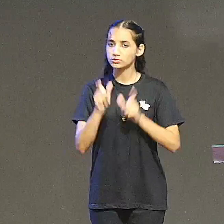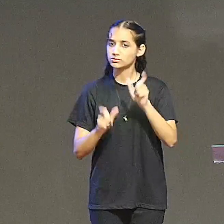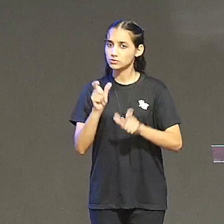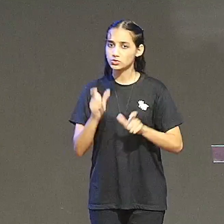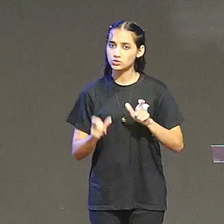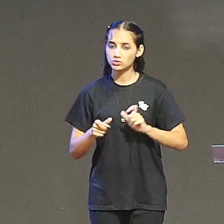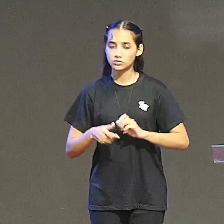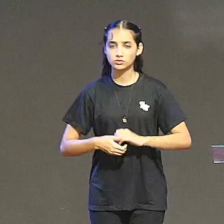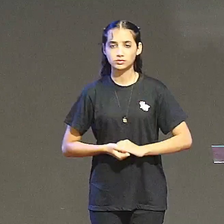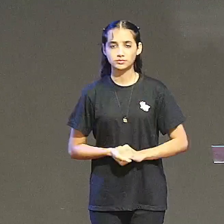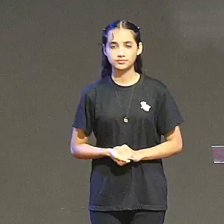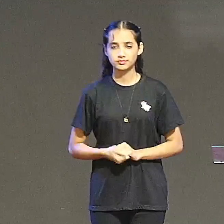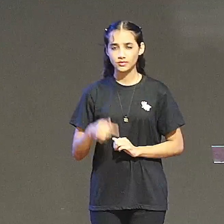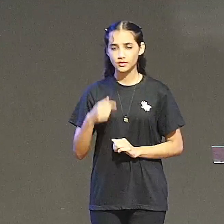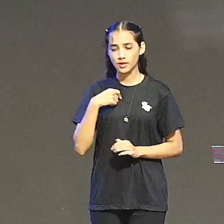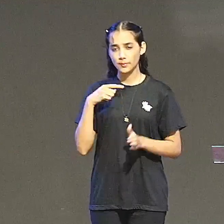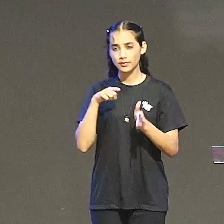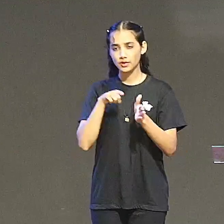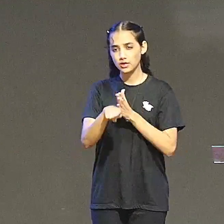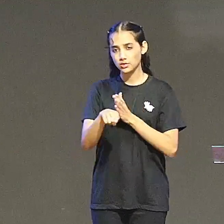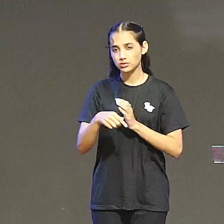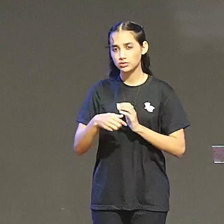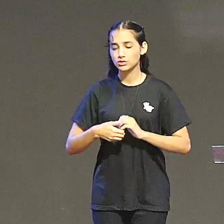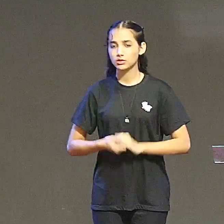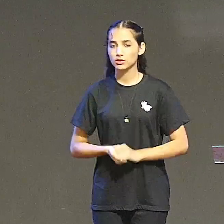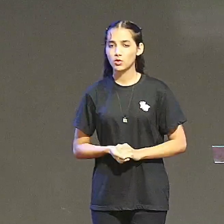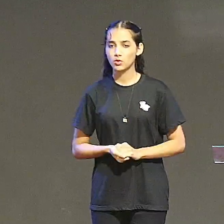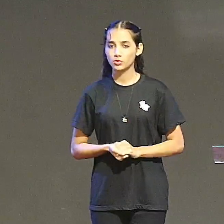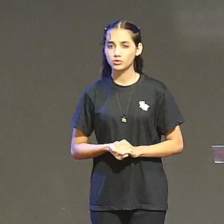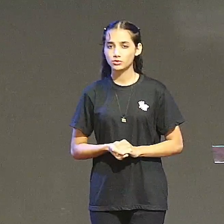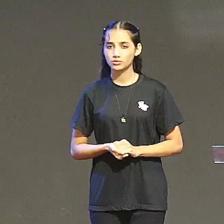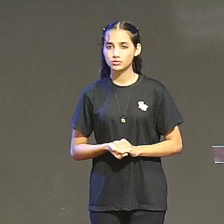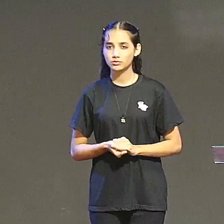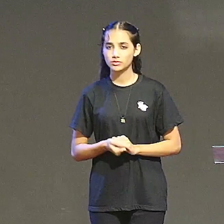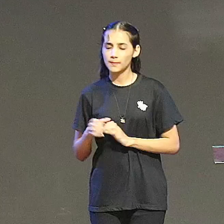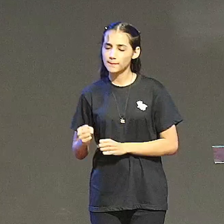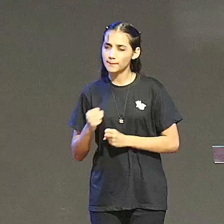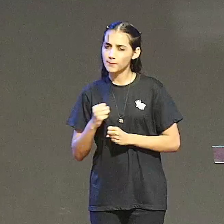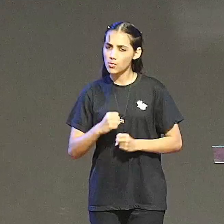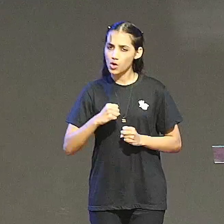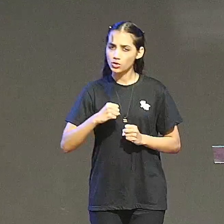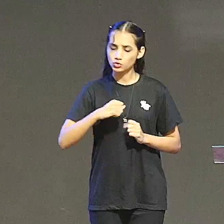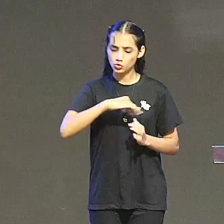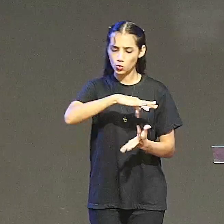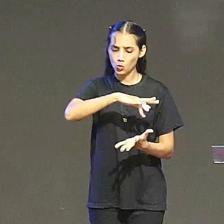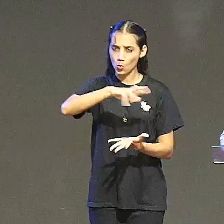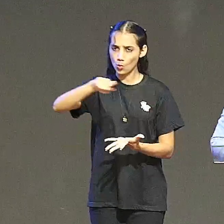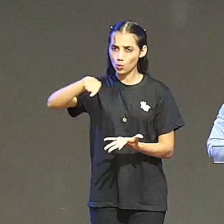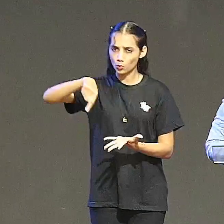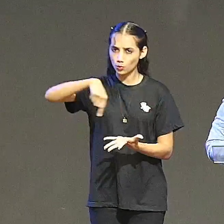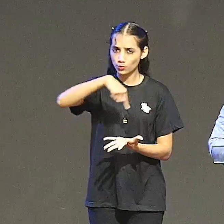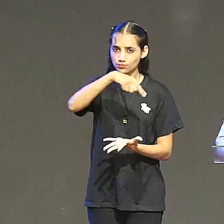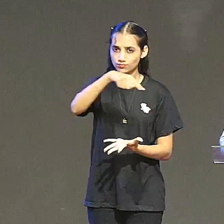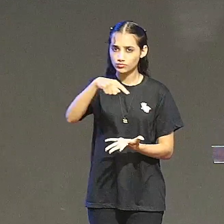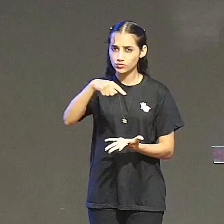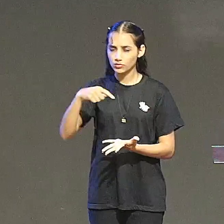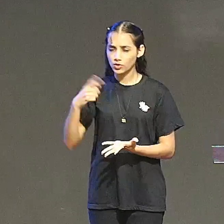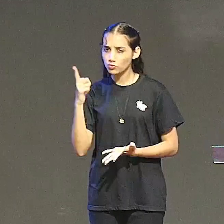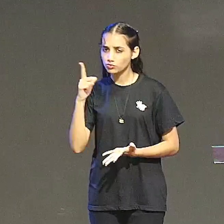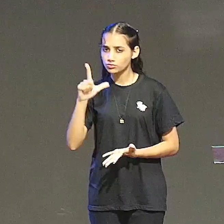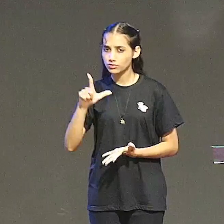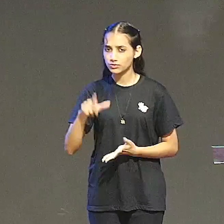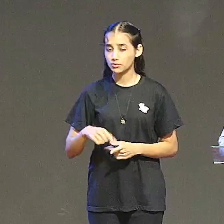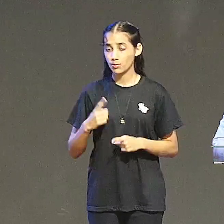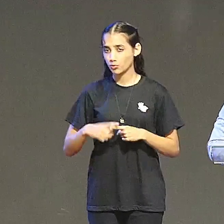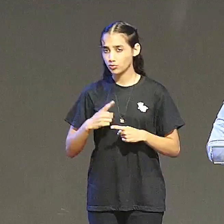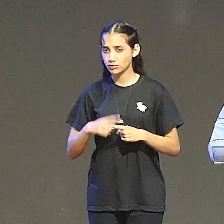Deixa eu perguntar você acha que daria uma volta inteira no planeta que o planeta é